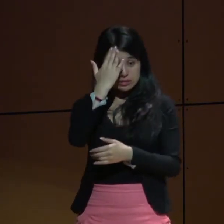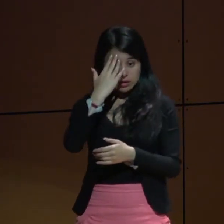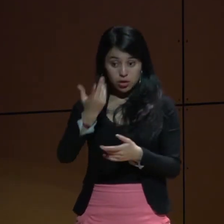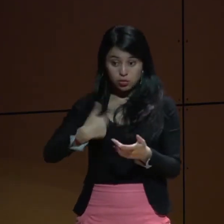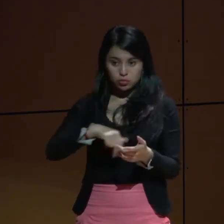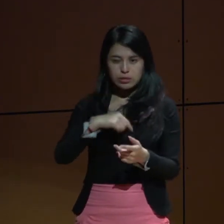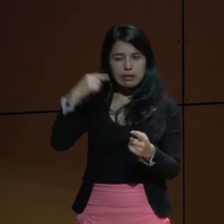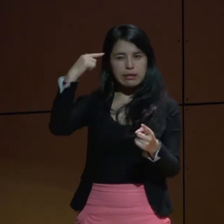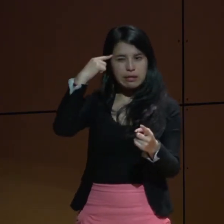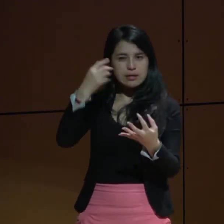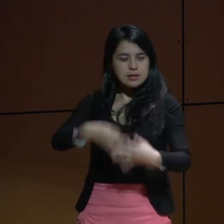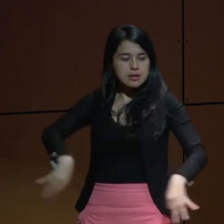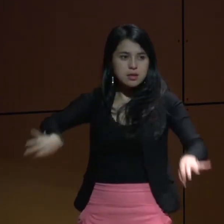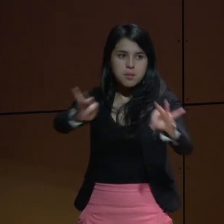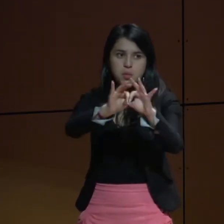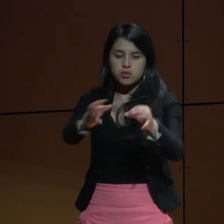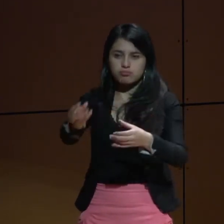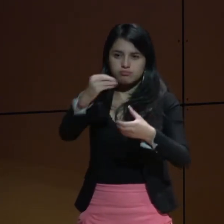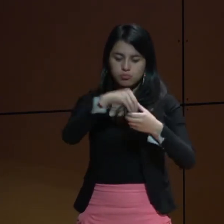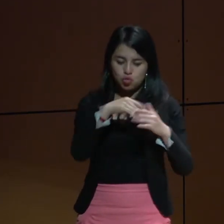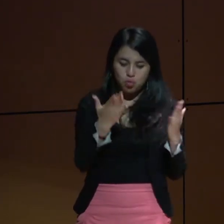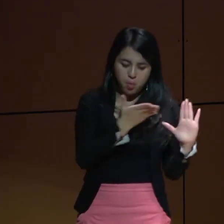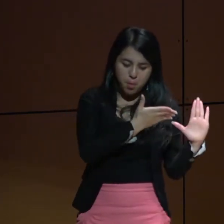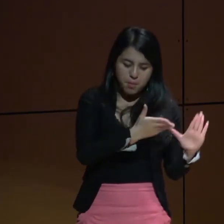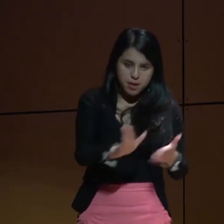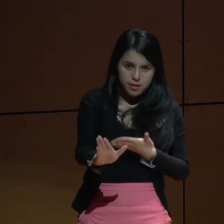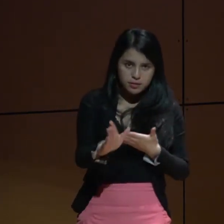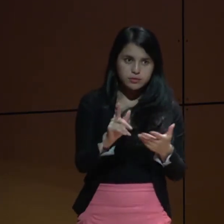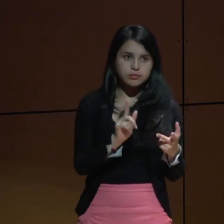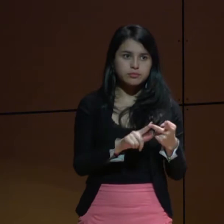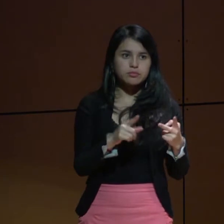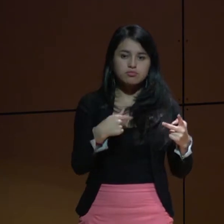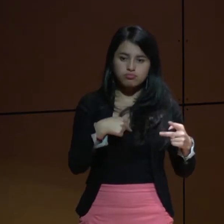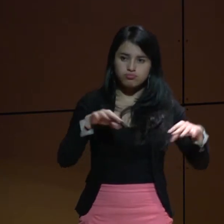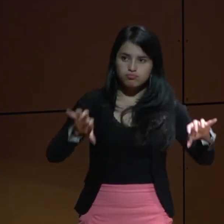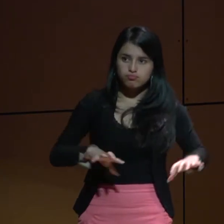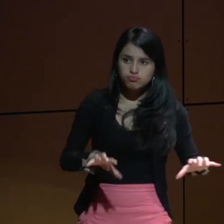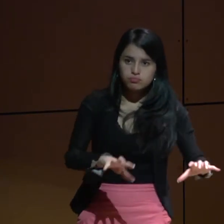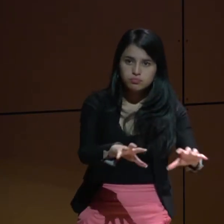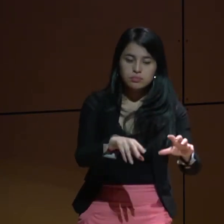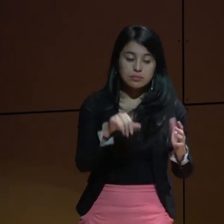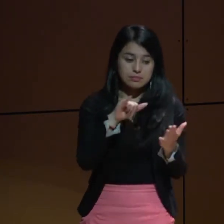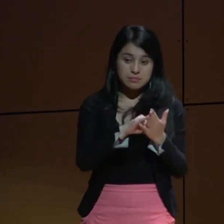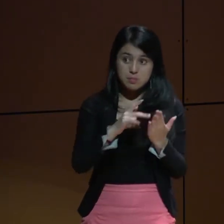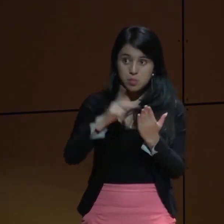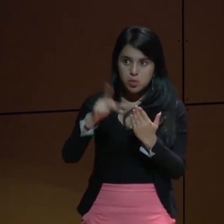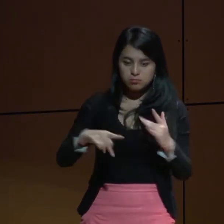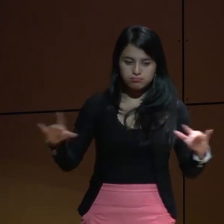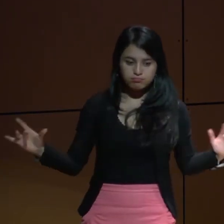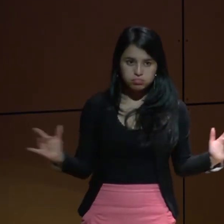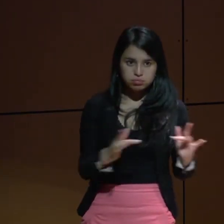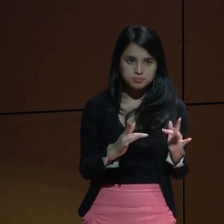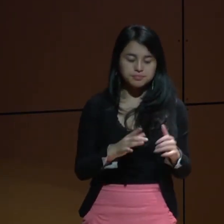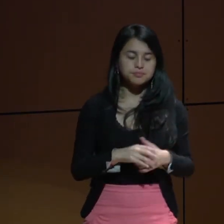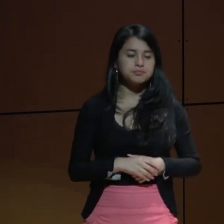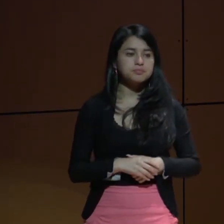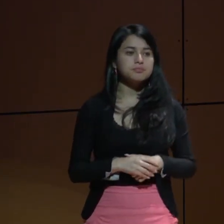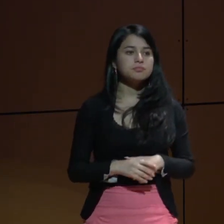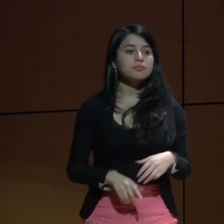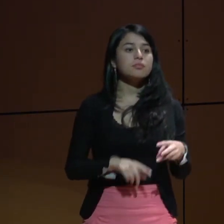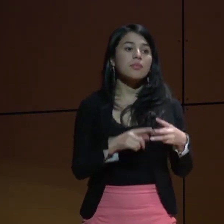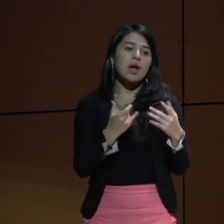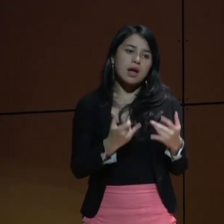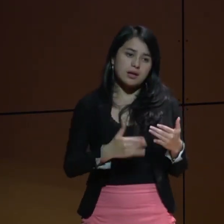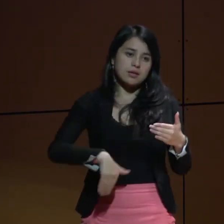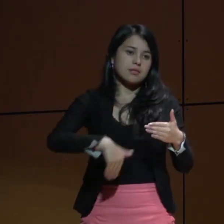parte fundamental de la planeación y realización de los mismos. Así